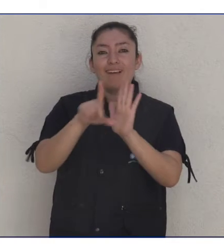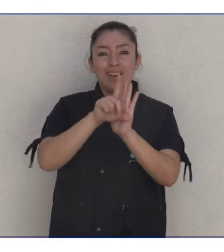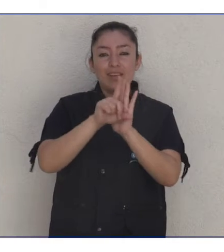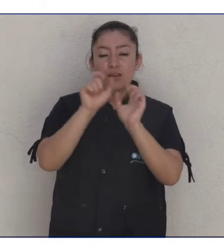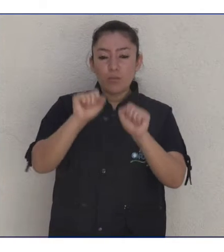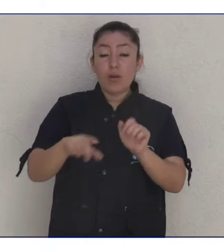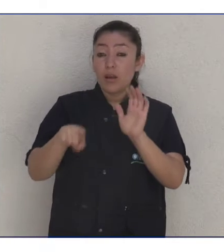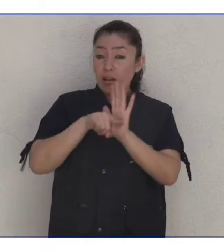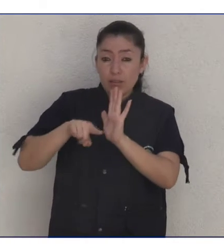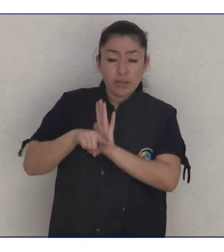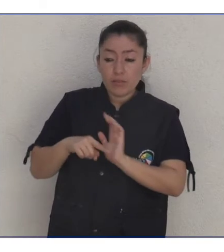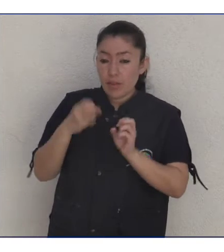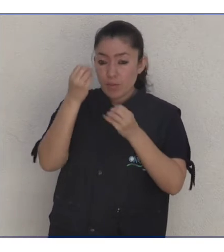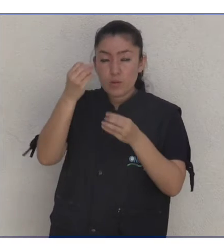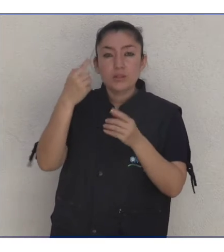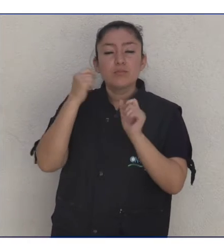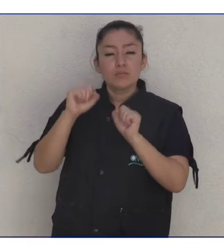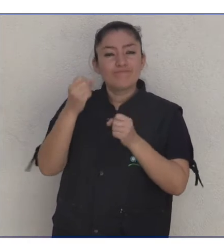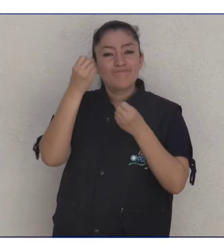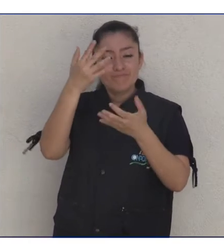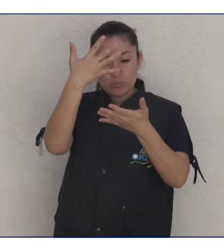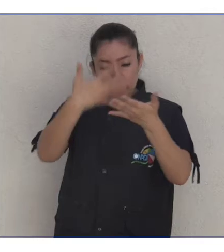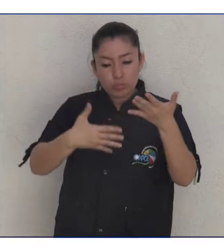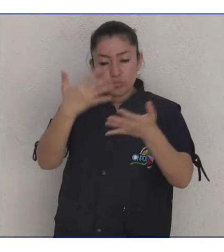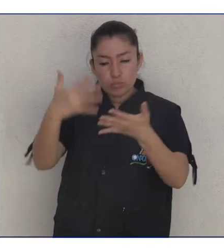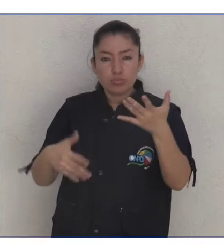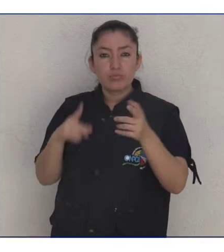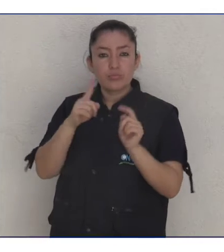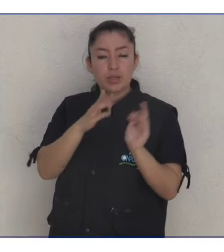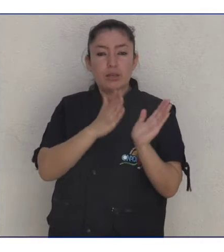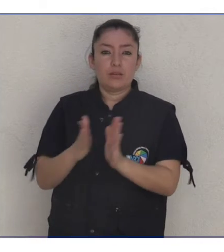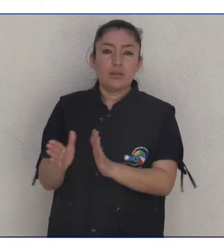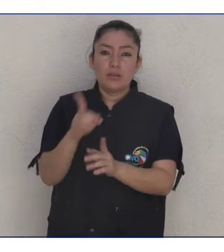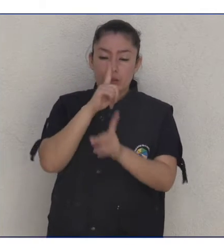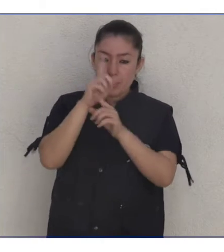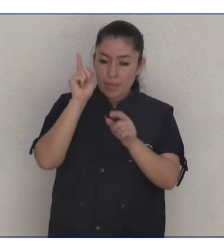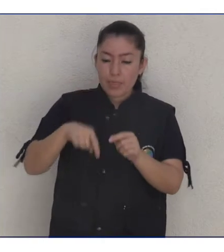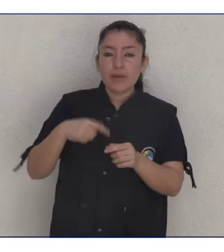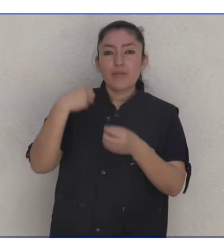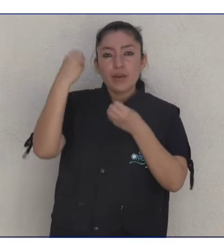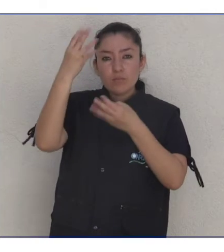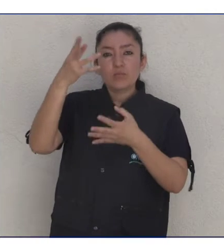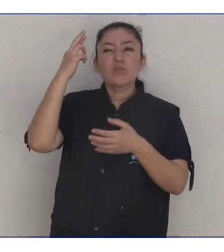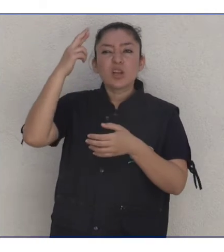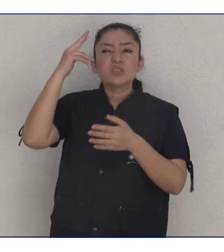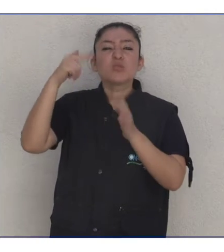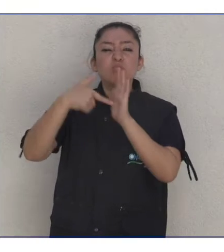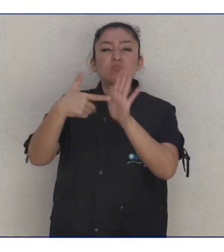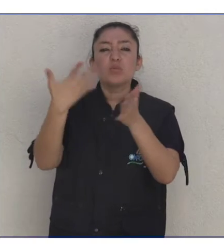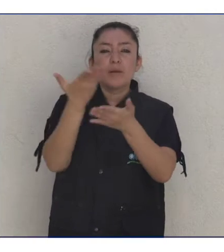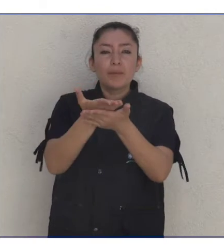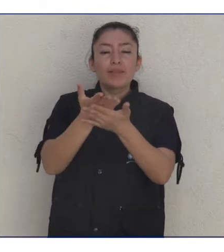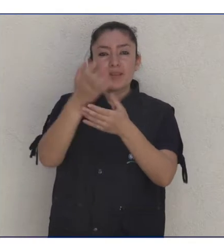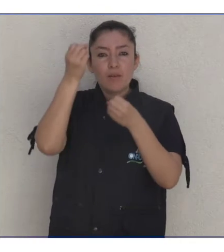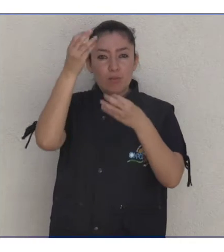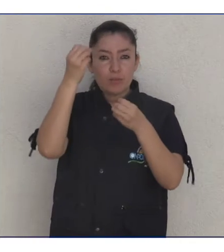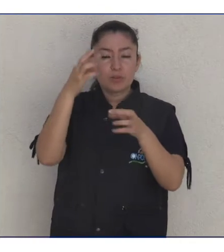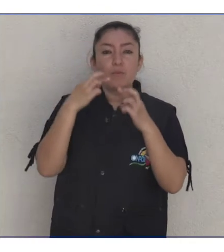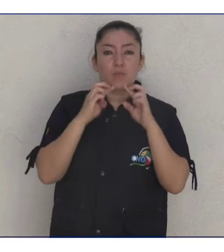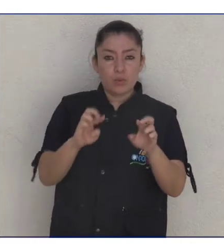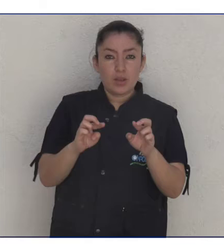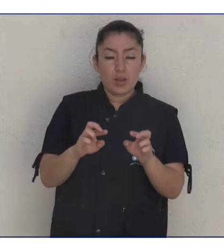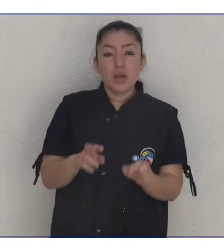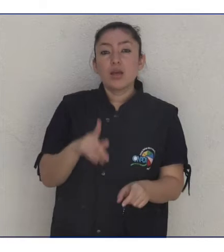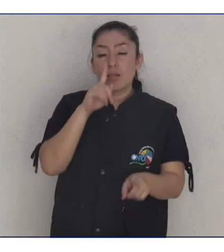la presente ley o de negativa de la información, esta deberá encontrarse debidamente fundamentada y motivada. Quienes soliciten